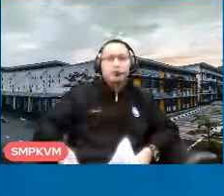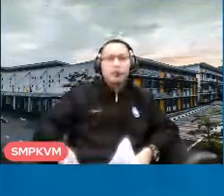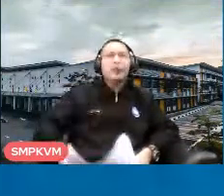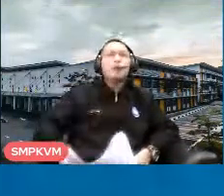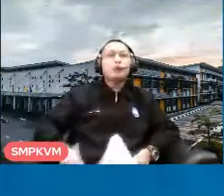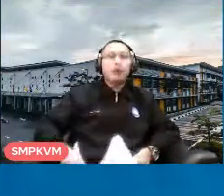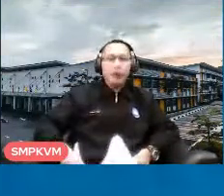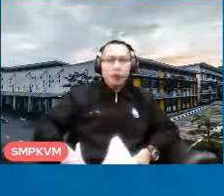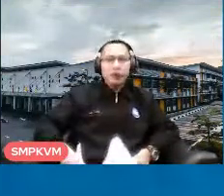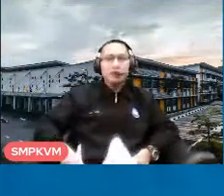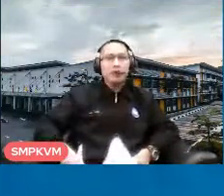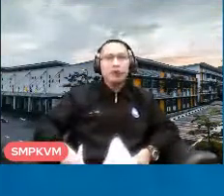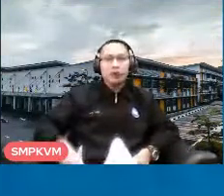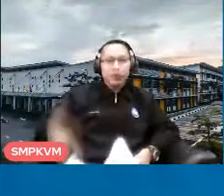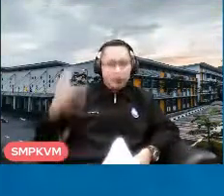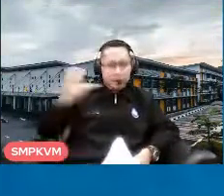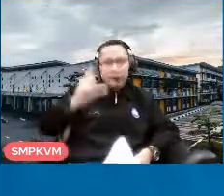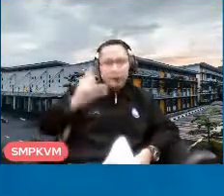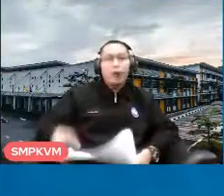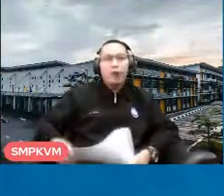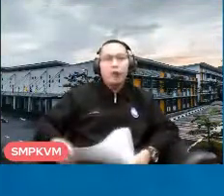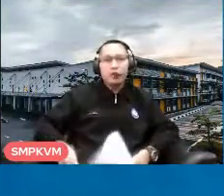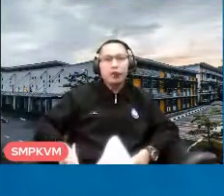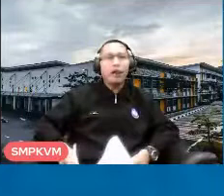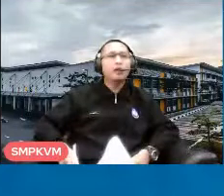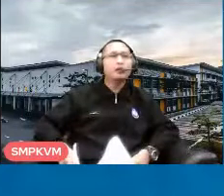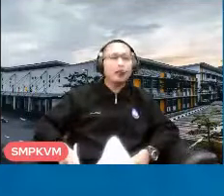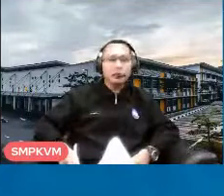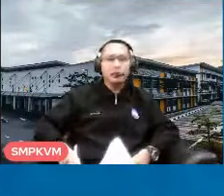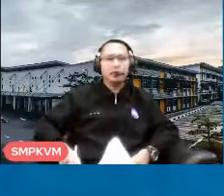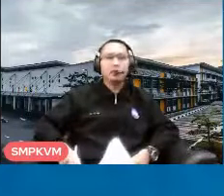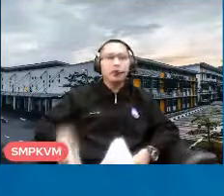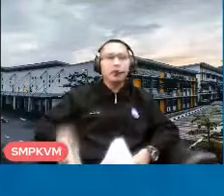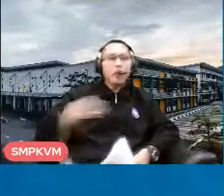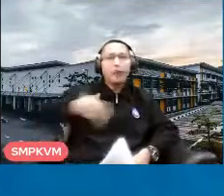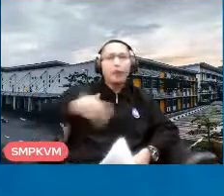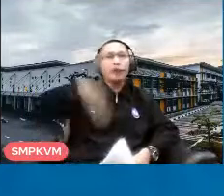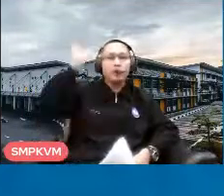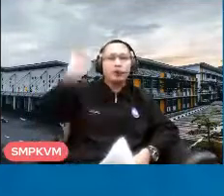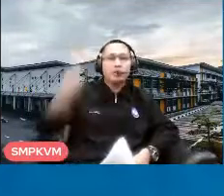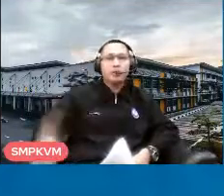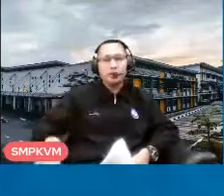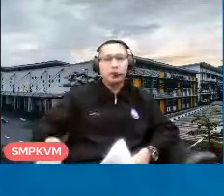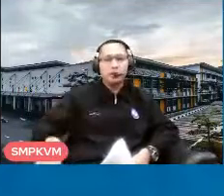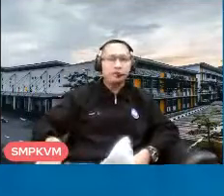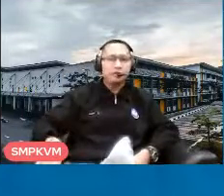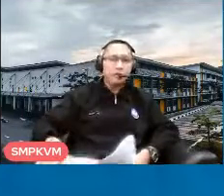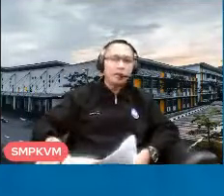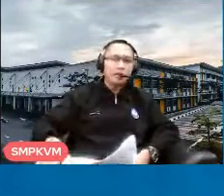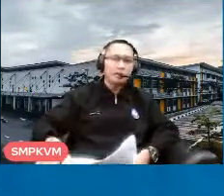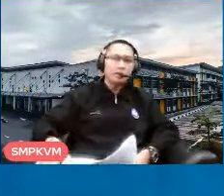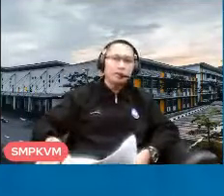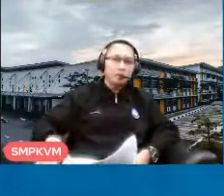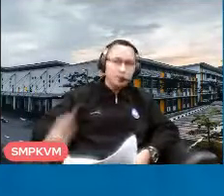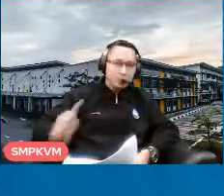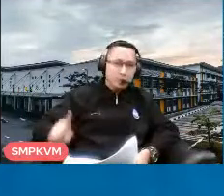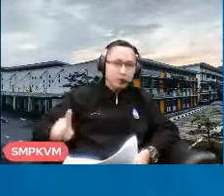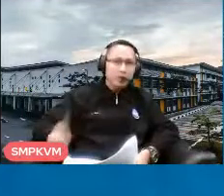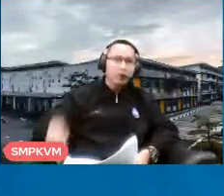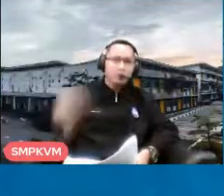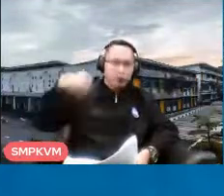emang kamu kenapa Udahlah jangan risaukan ke sini ada Awali adopsinya kau yang saja organda gak sini bolehlah